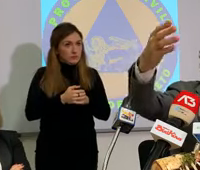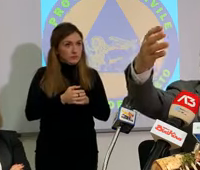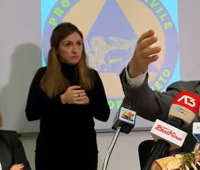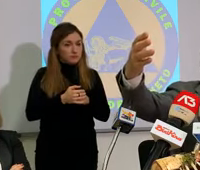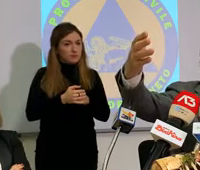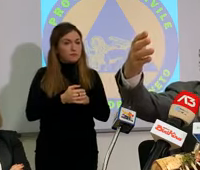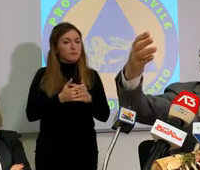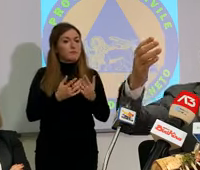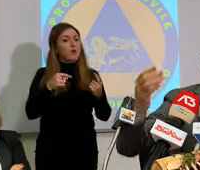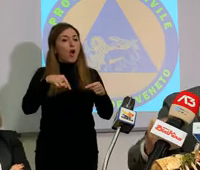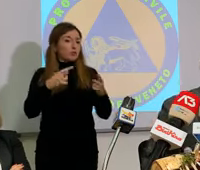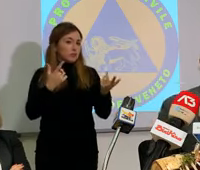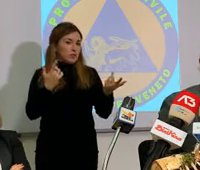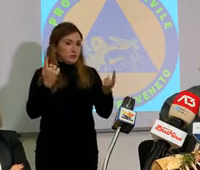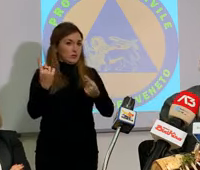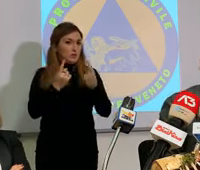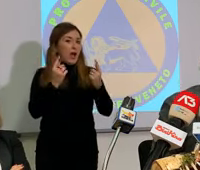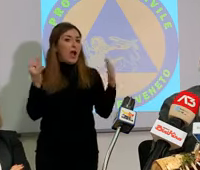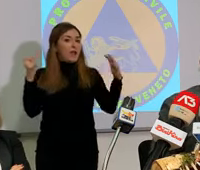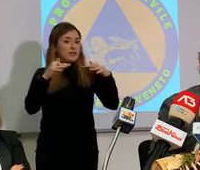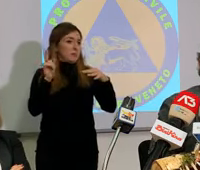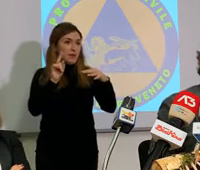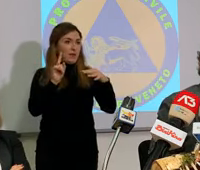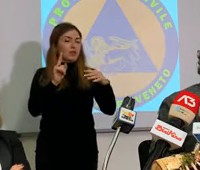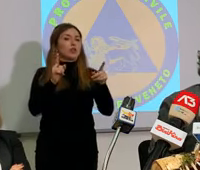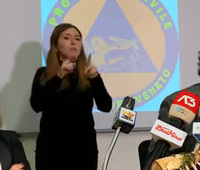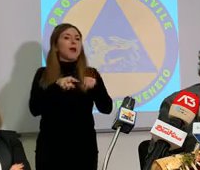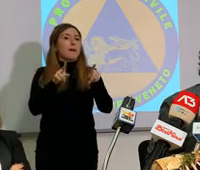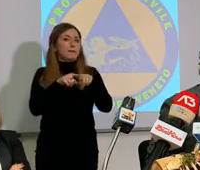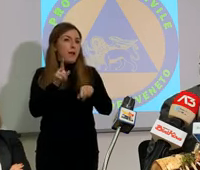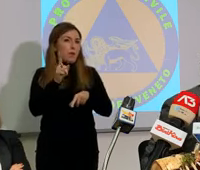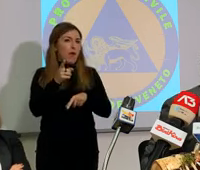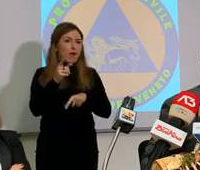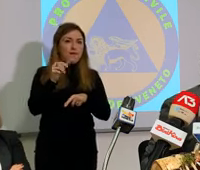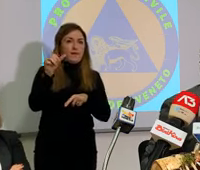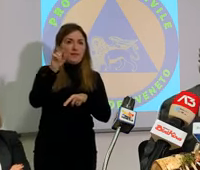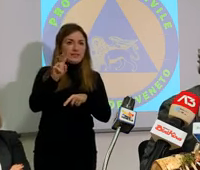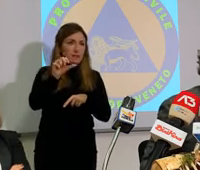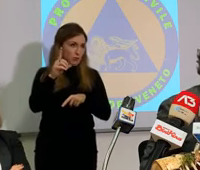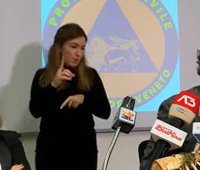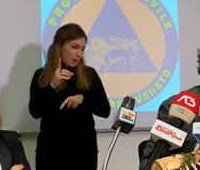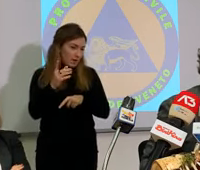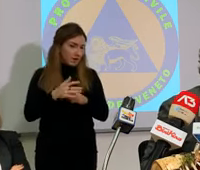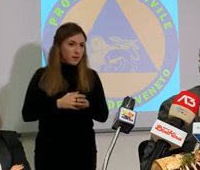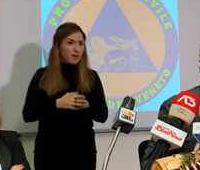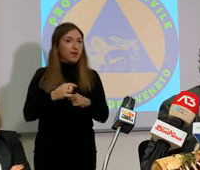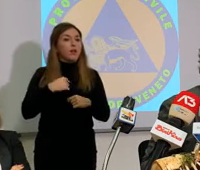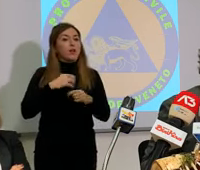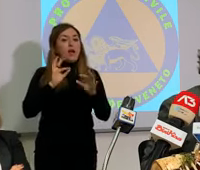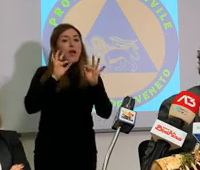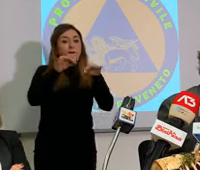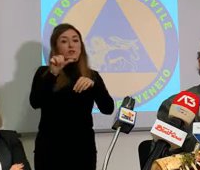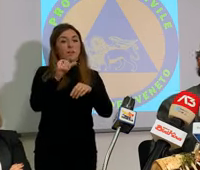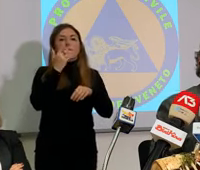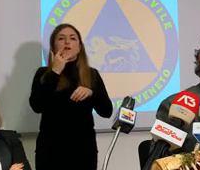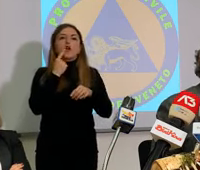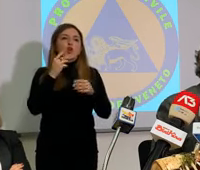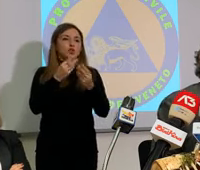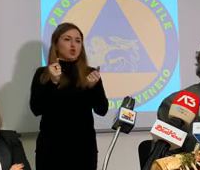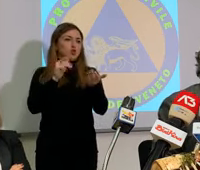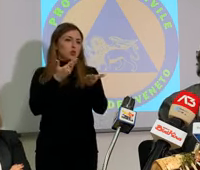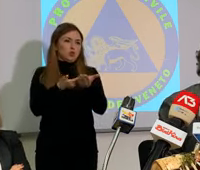situazione non di assembramento abbiamo detto attendiamo tanto vero di oggi ho detto guarda che io non arrivo a sabato senza soluzioni quindi